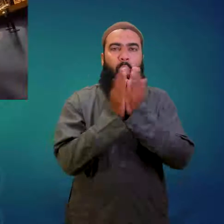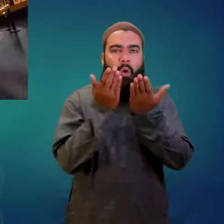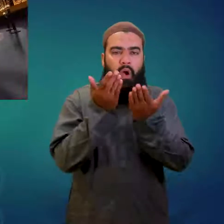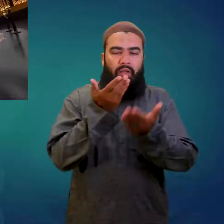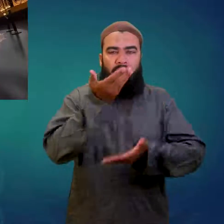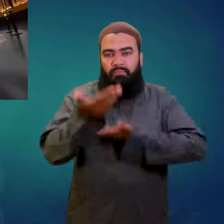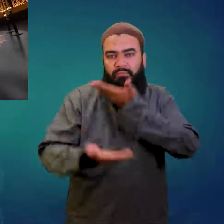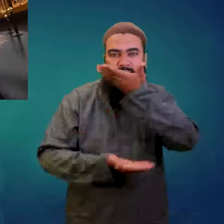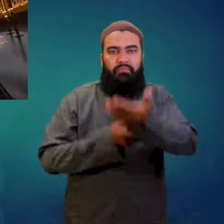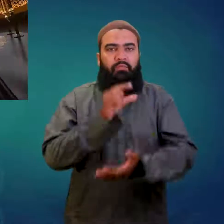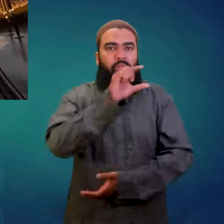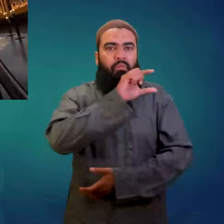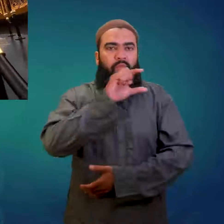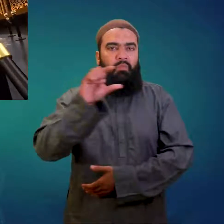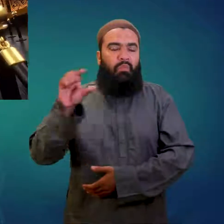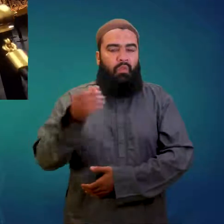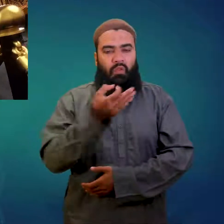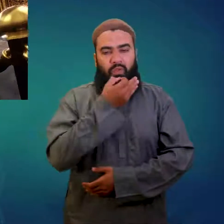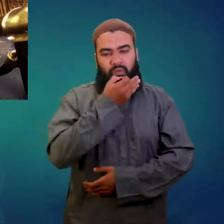افلا